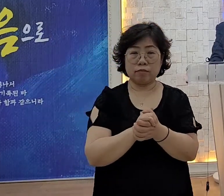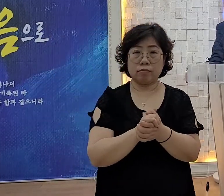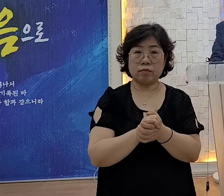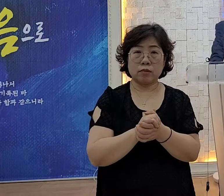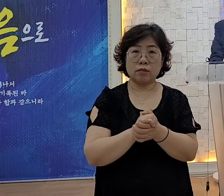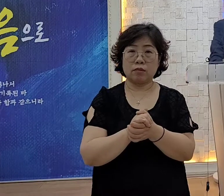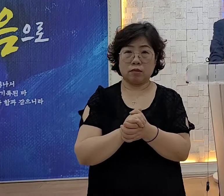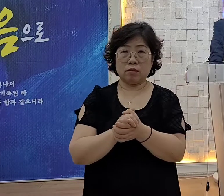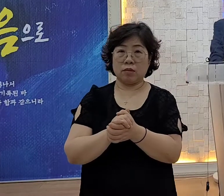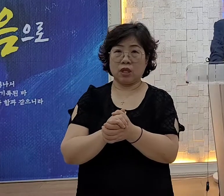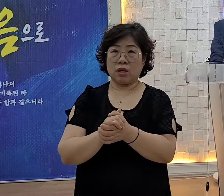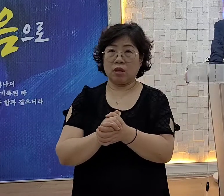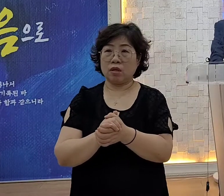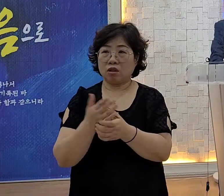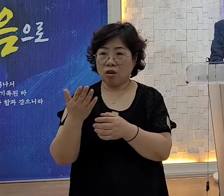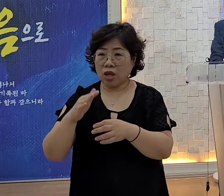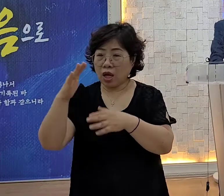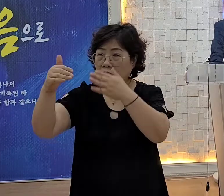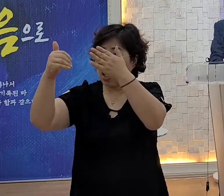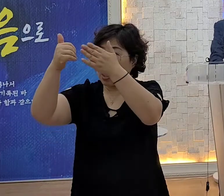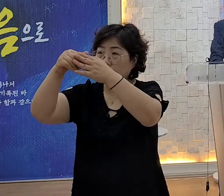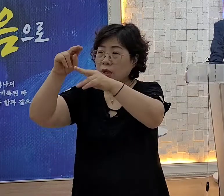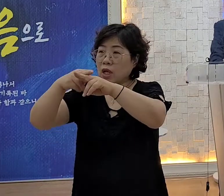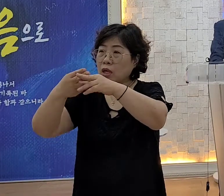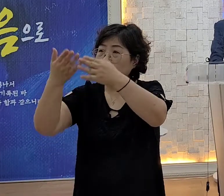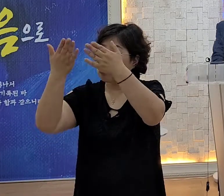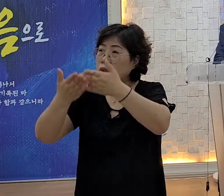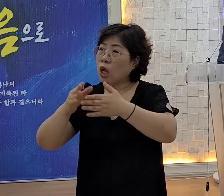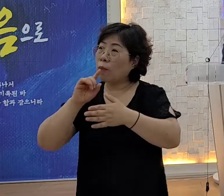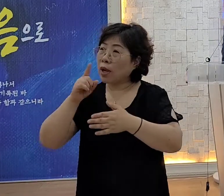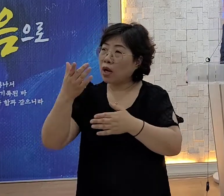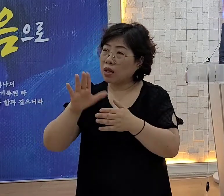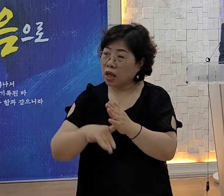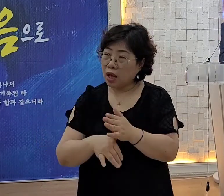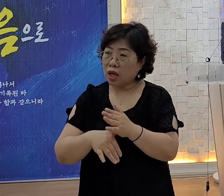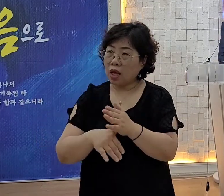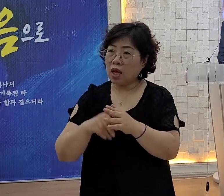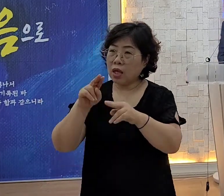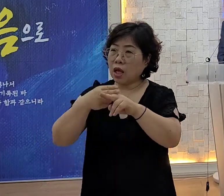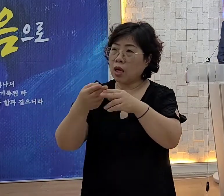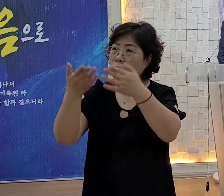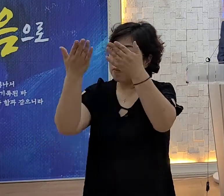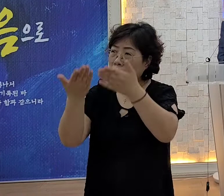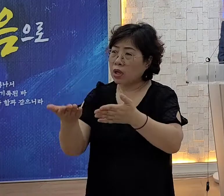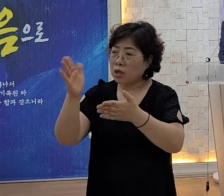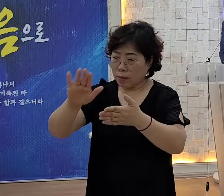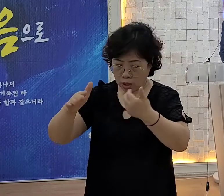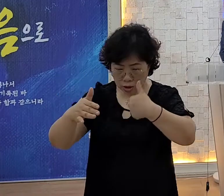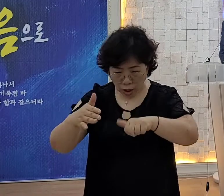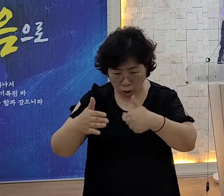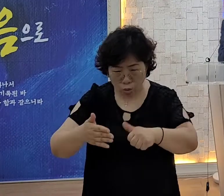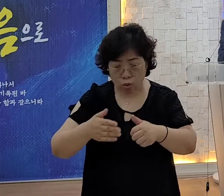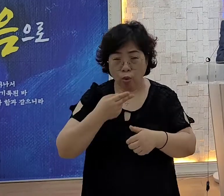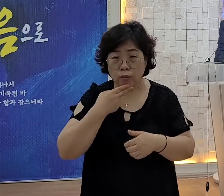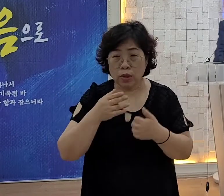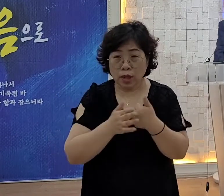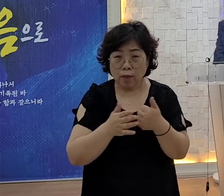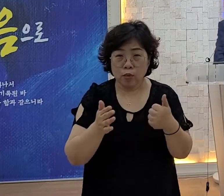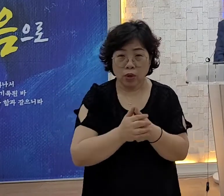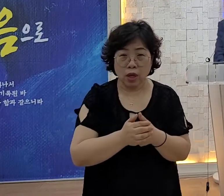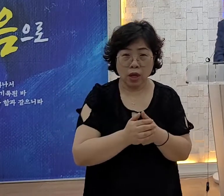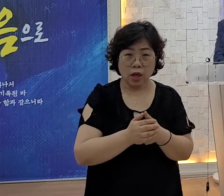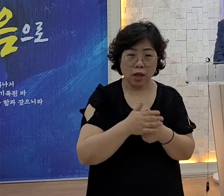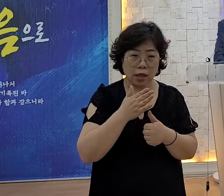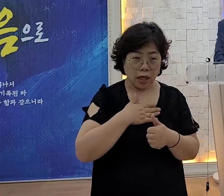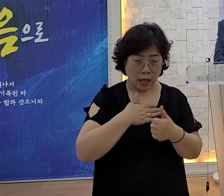상급을 주셔도 자식이 없기 때문에 혹시 나한테 상급이 온다 할지라도 그 상급이 어디로 간다고요? 내 상속자에게